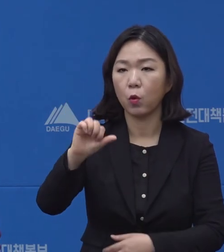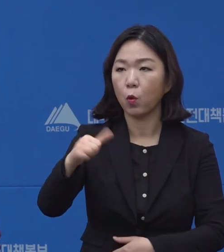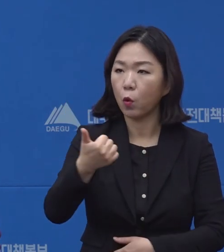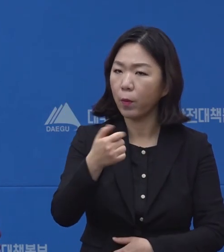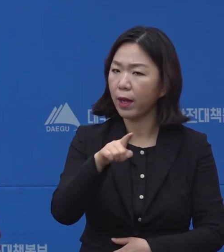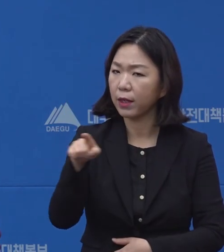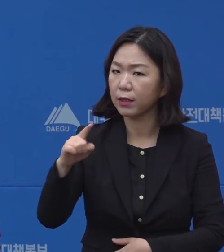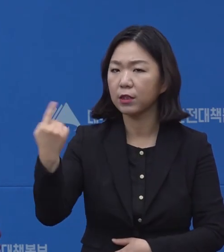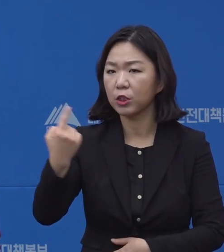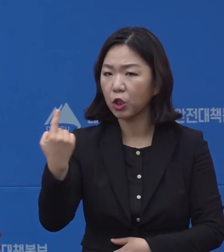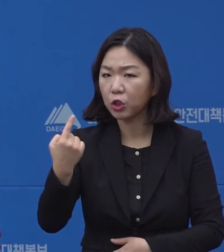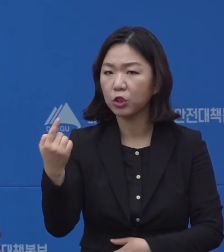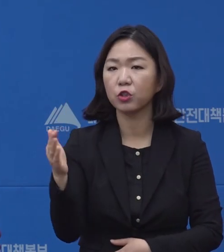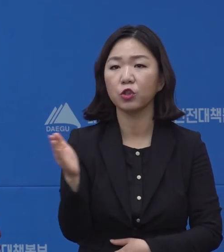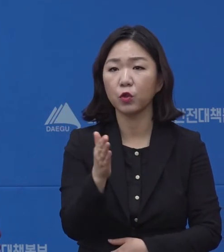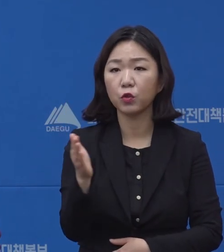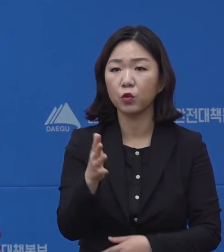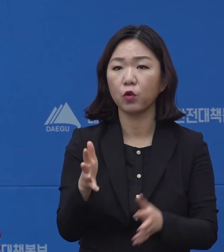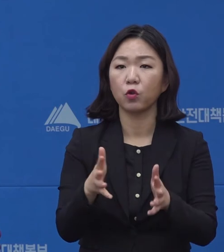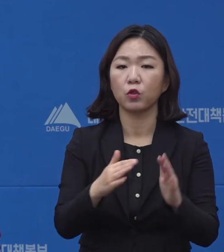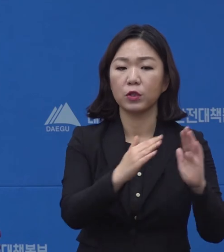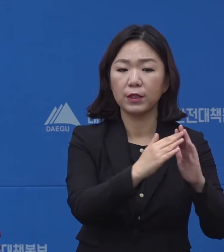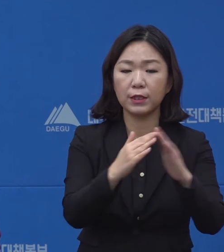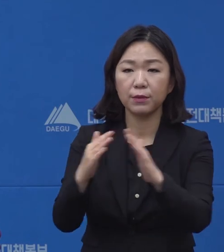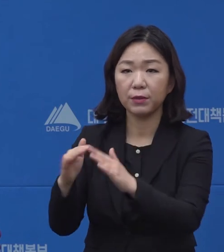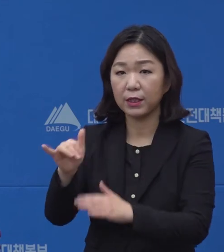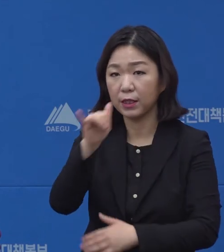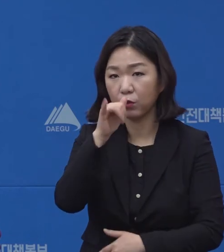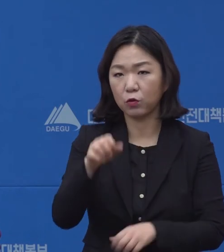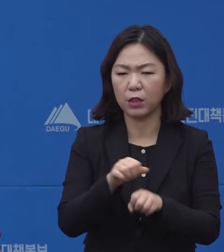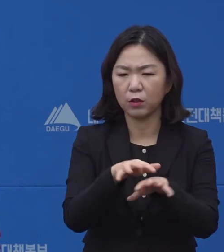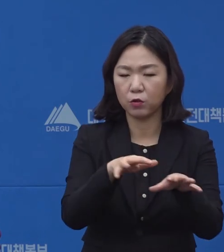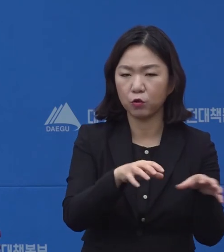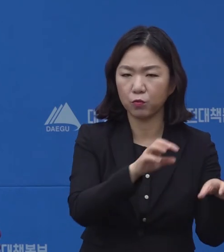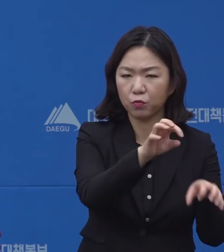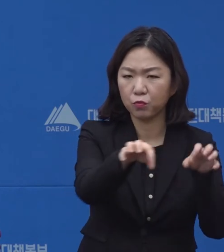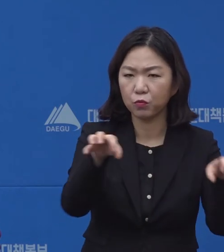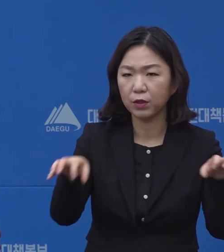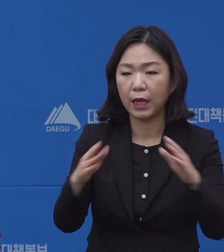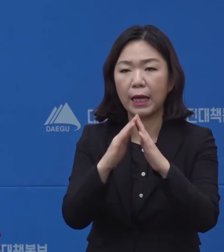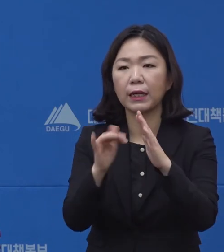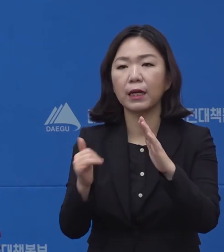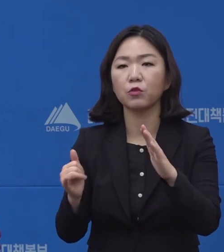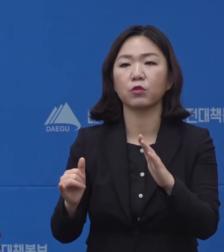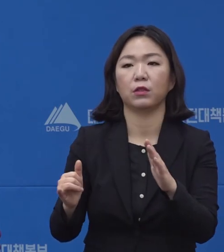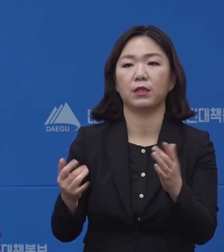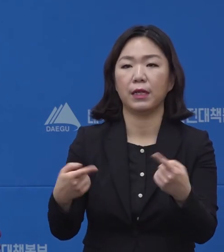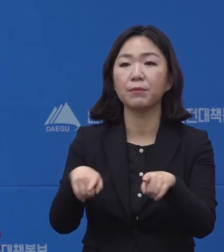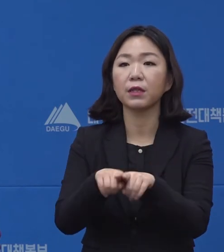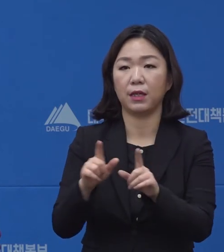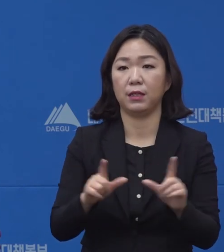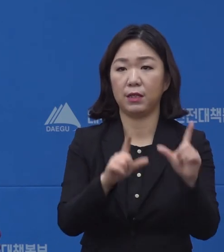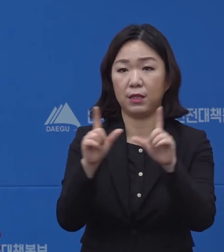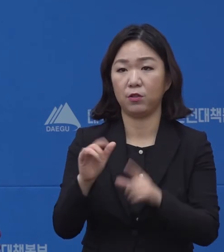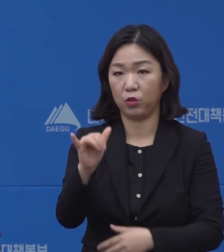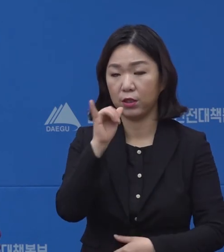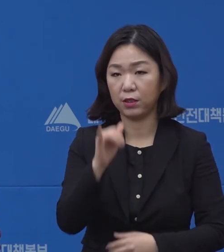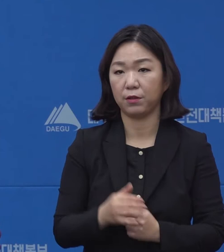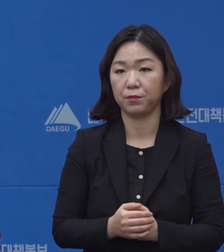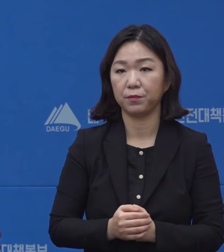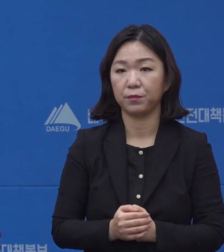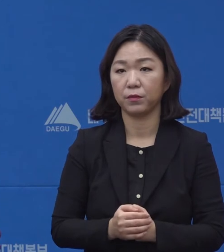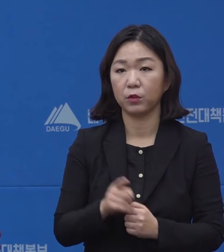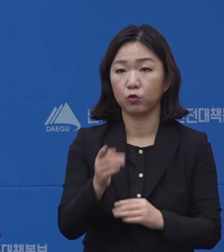500에서 1000세대 이상의 주거단지에 분산되어 있으며 모두 가족 단위로 거주하고 있는 것이 확인되었습니다. 이